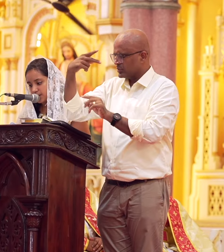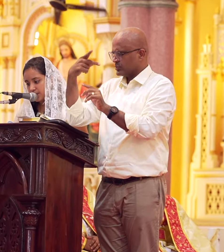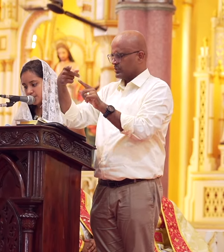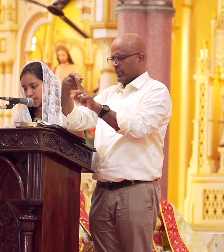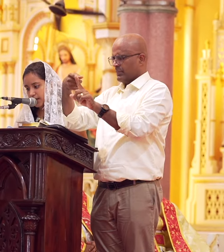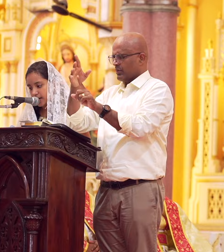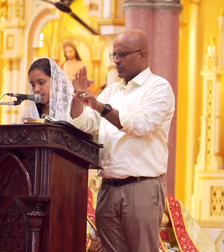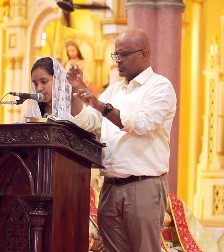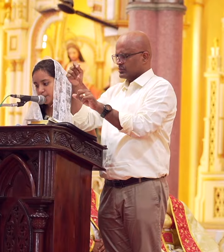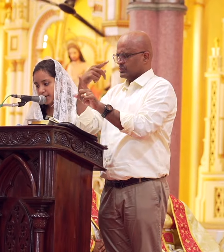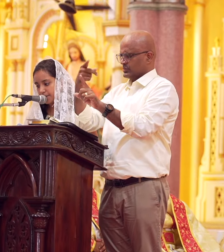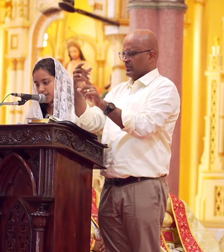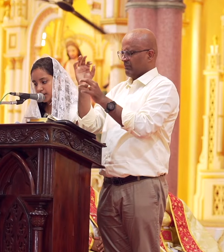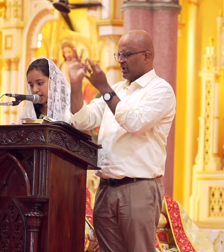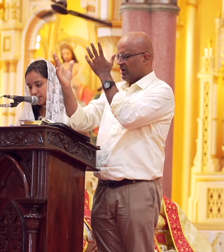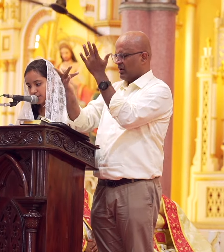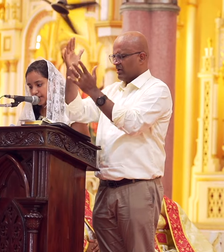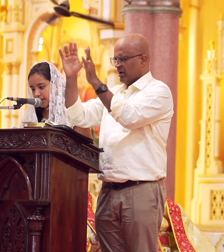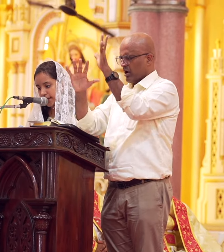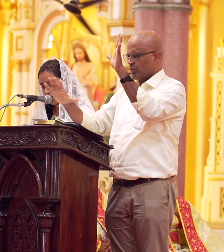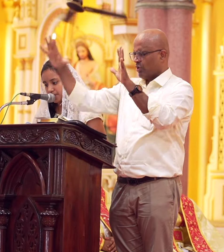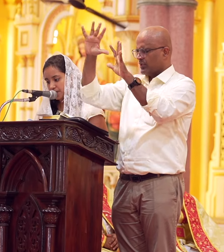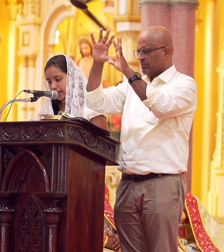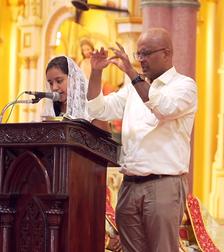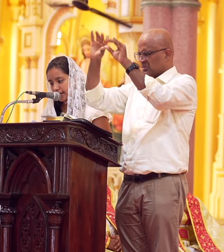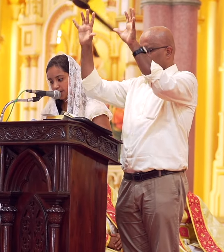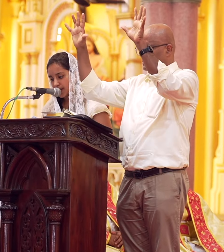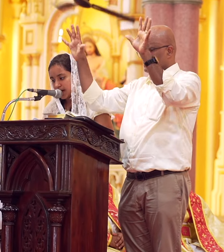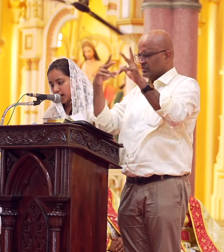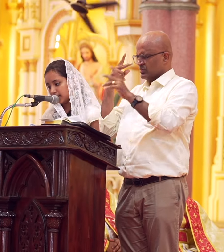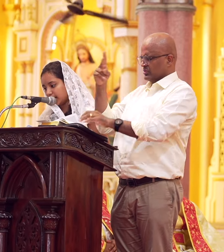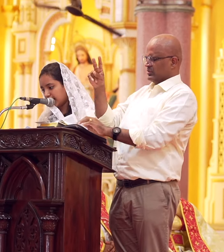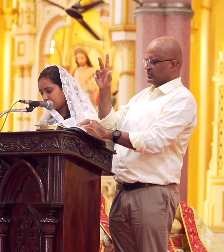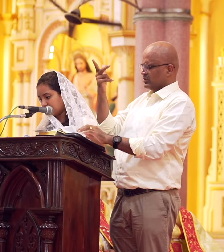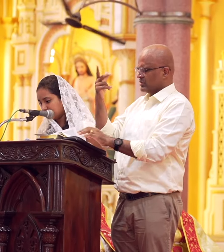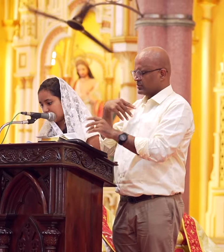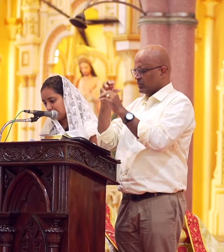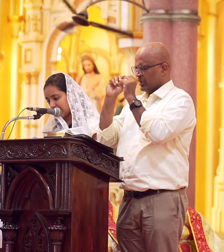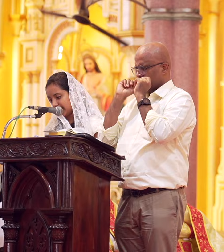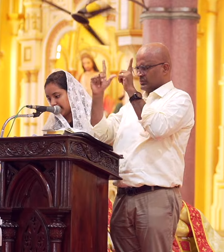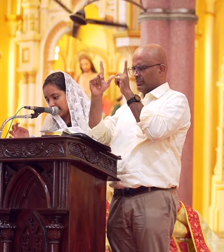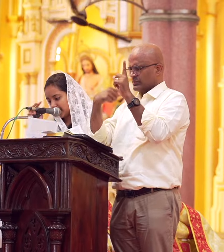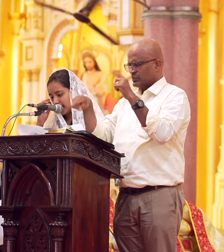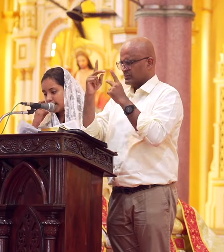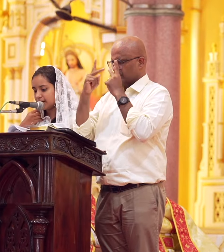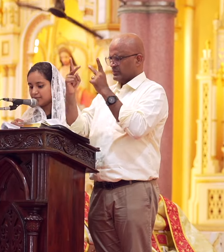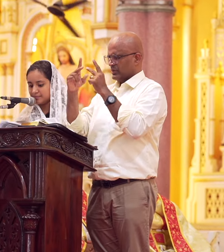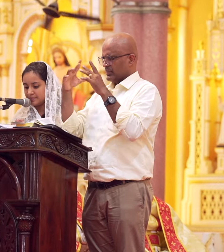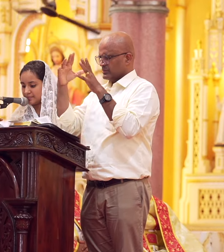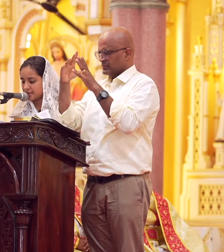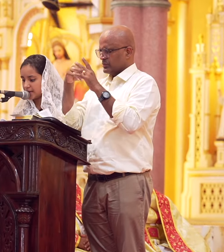അവൻ ഉറ്റുനോക്കി. മുൾപ്പടർപ്പ് കത്തിച്ചിരിക്കുകയായിരുന്നു, എങ്കിലും അത് ചാമ്പലായില്ല.